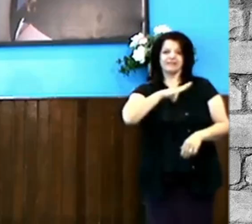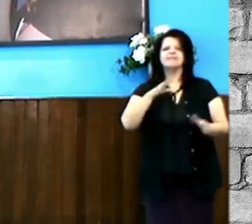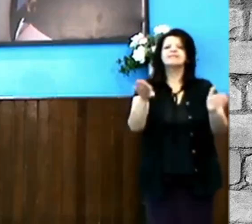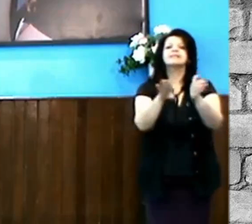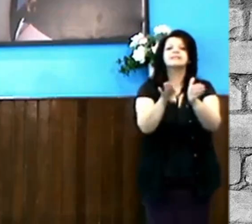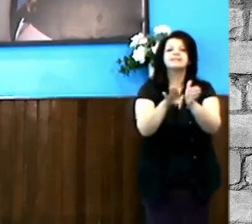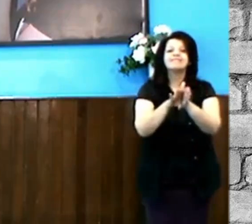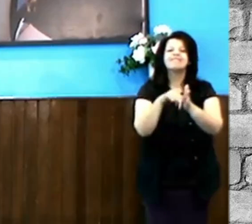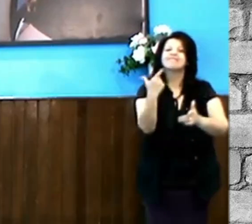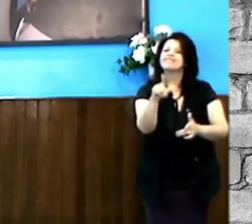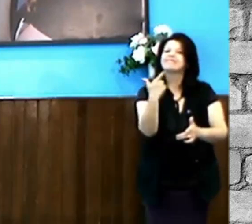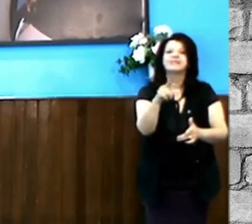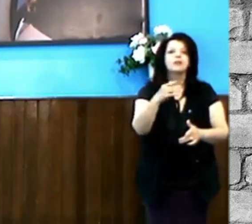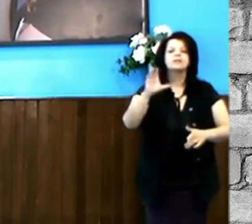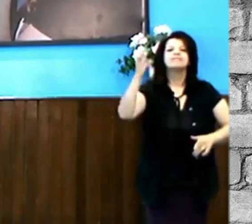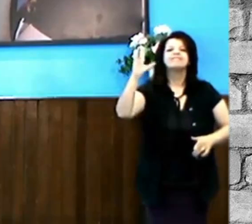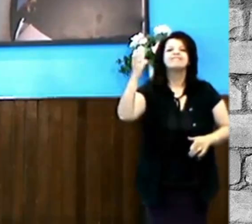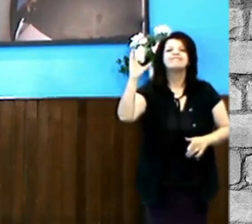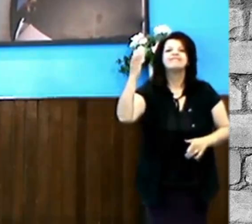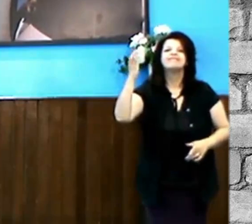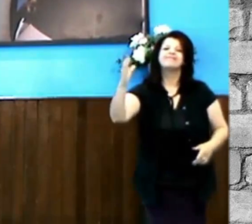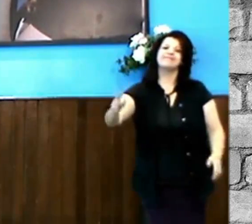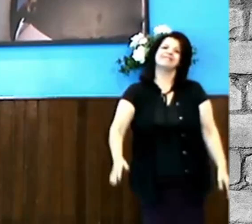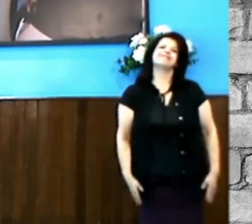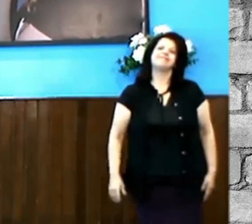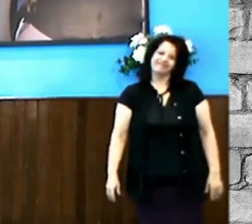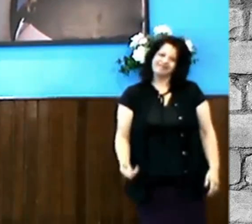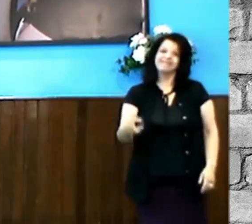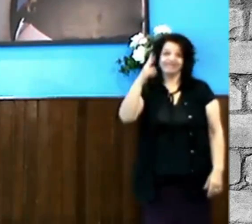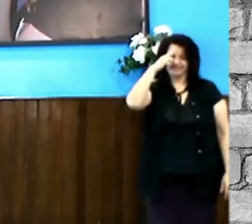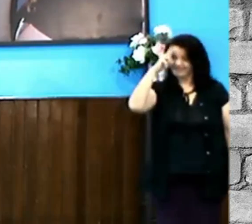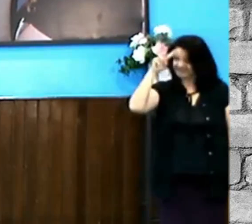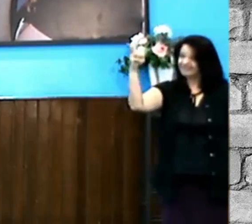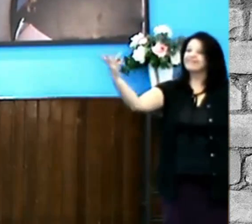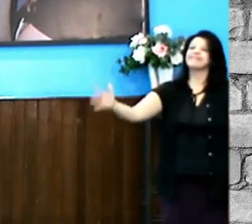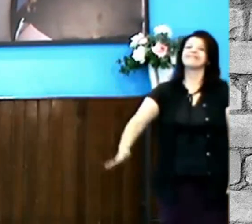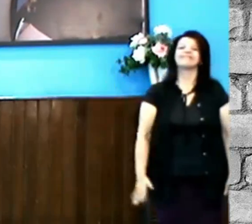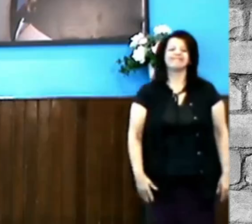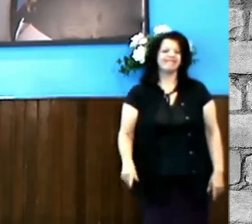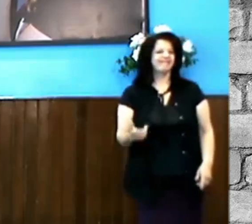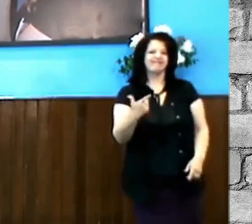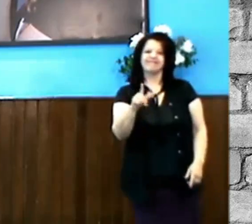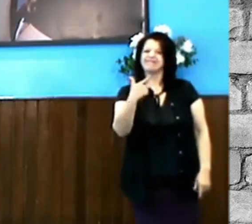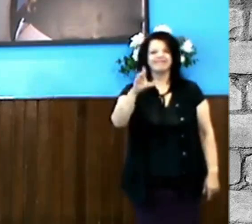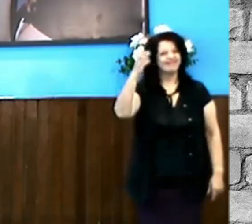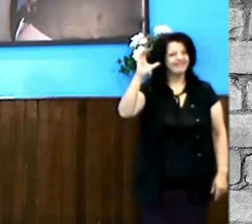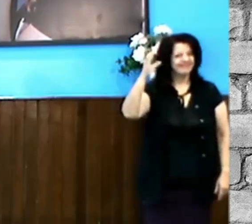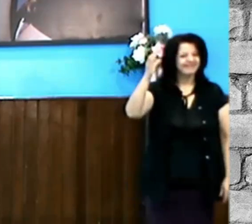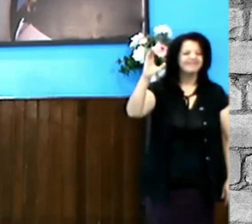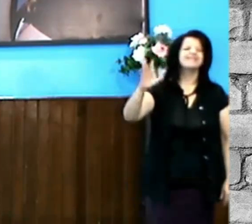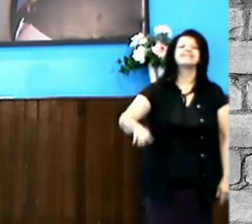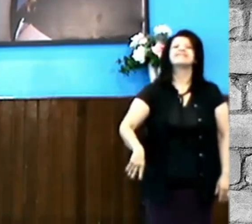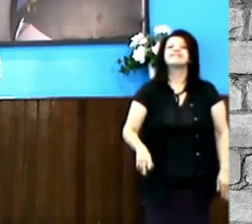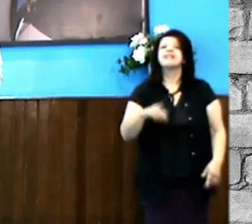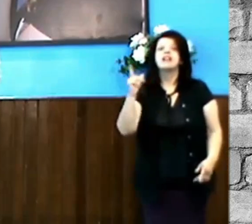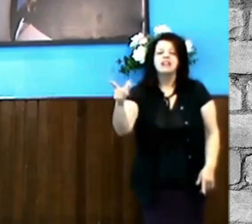estávamos, não tinha Coca-Cola. Vocês se lembram disso? Vocês se lembram disso? Não tinha Coca-Cola.